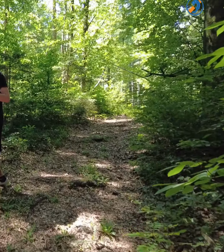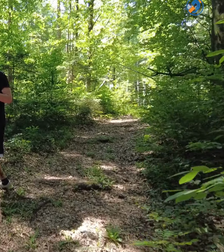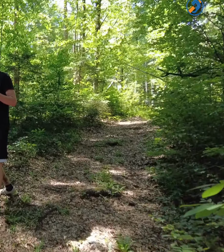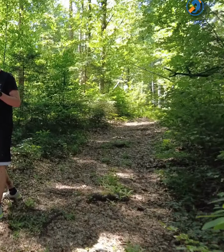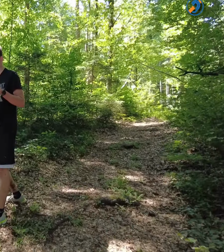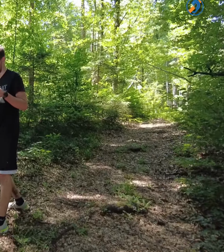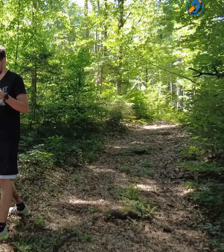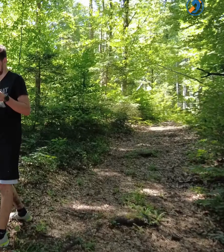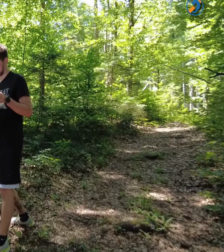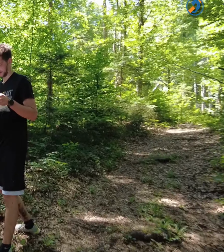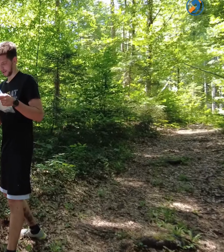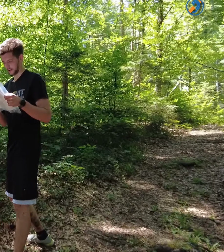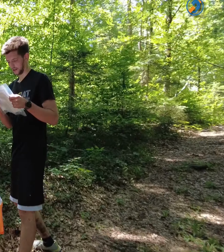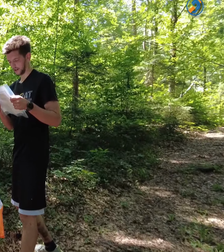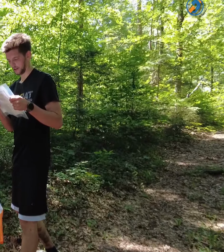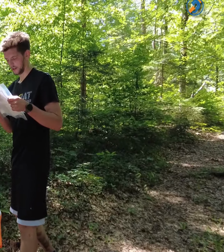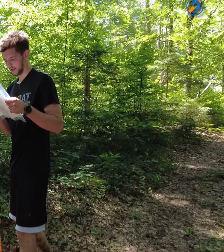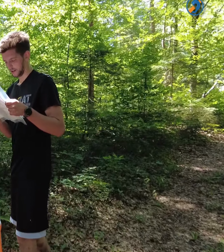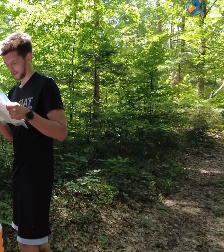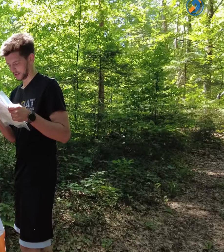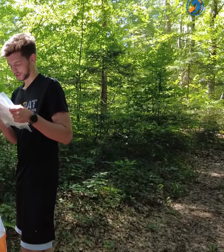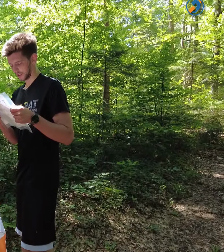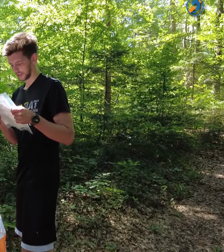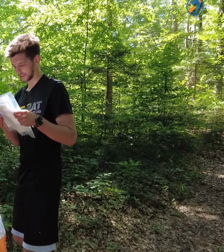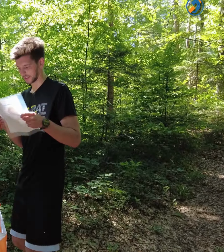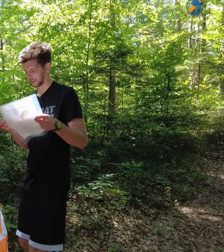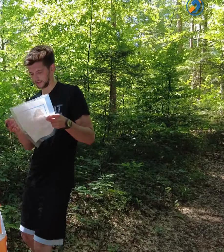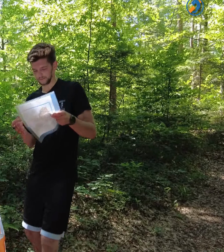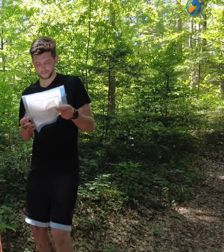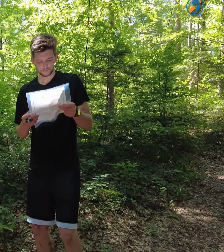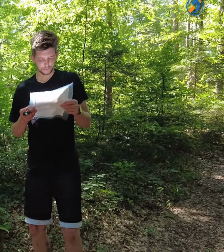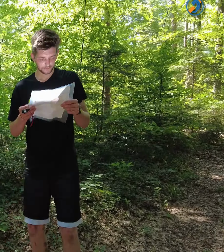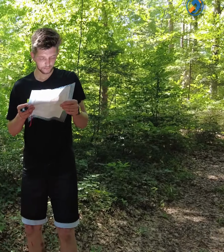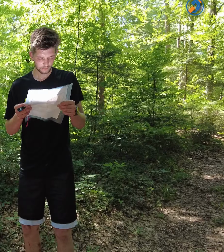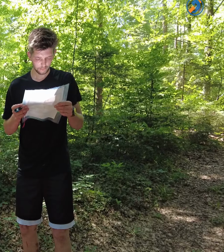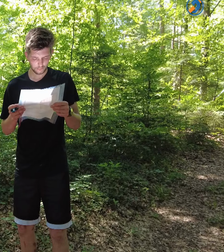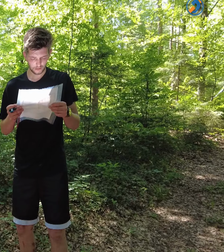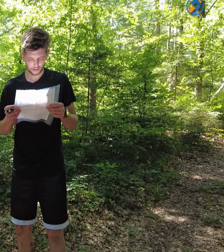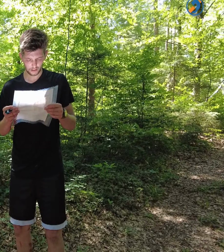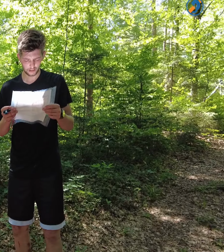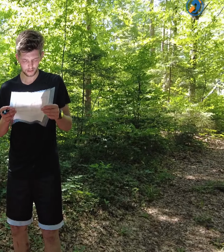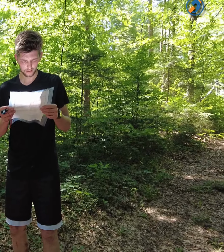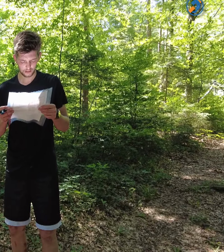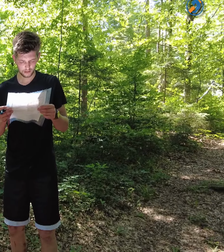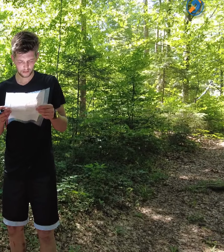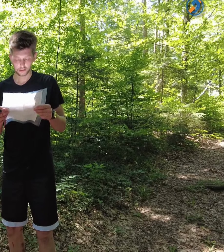'cause I will be the last to fall.